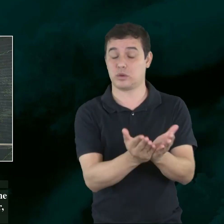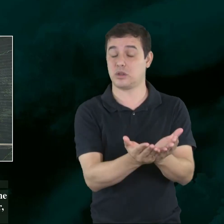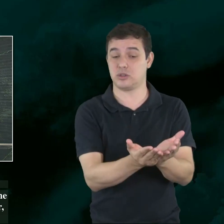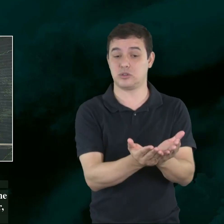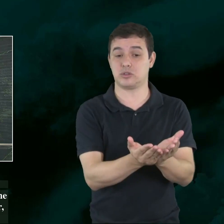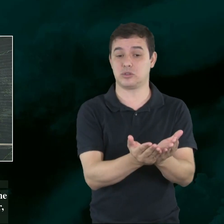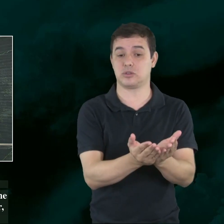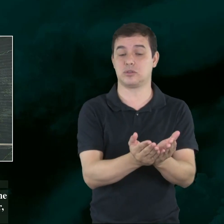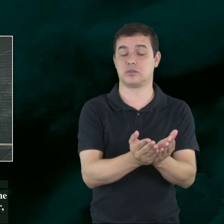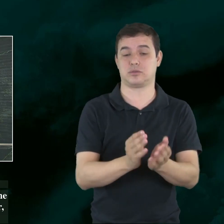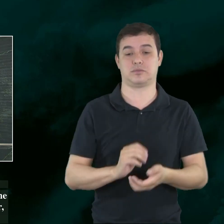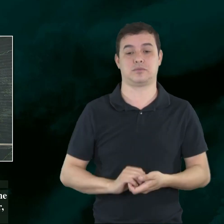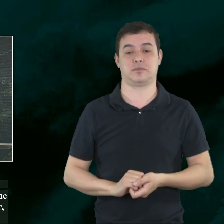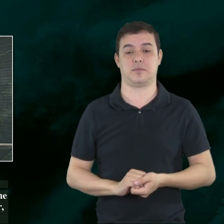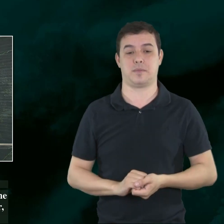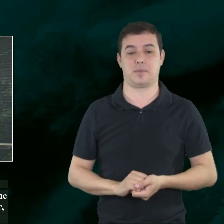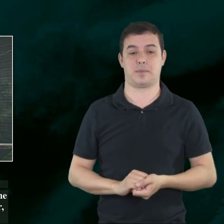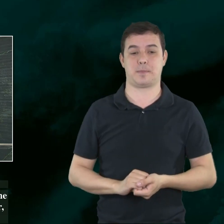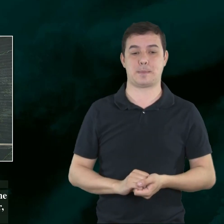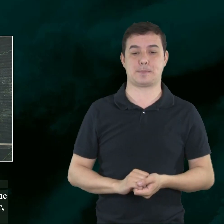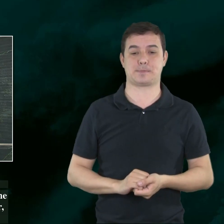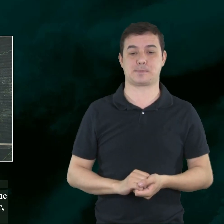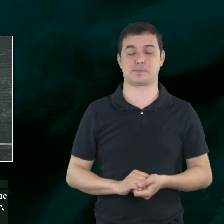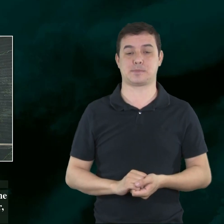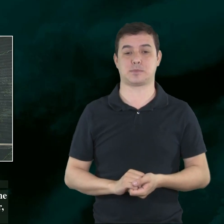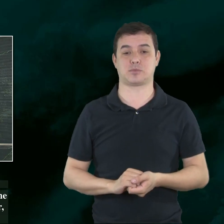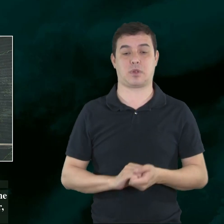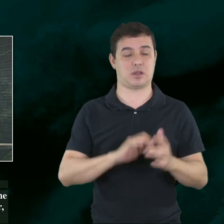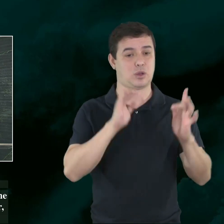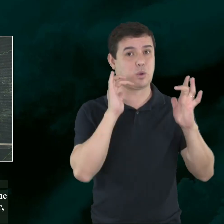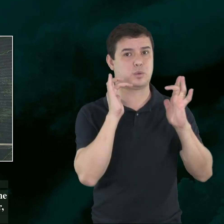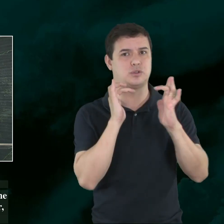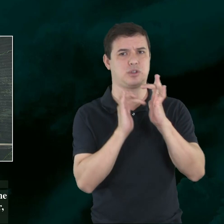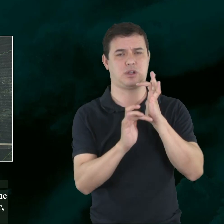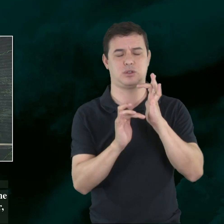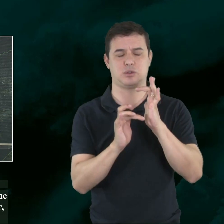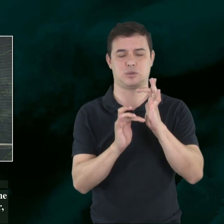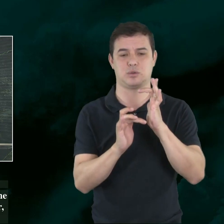no céu. Então ele tem, né, essa